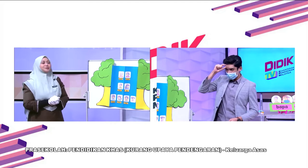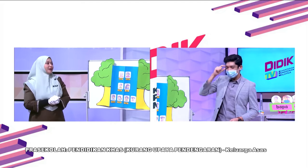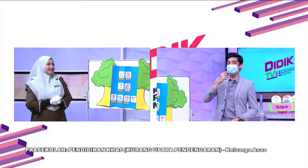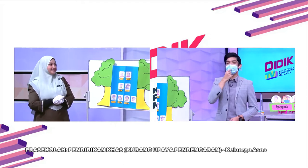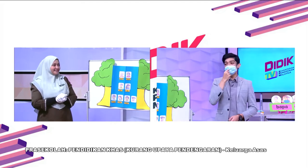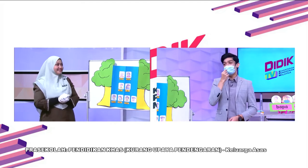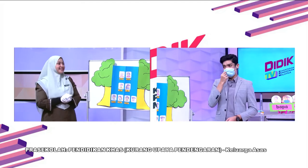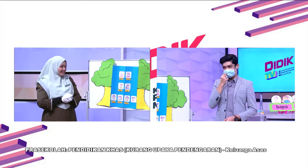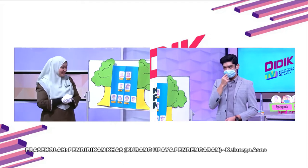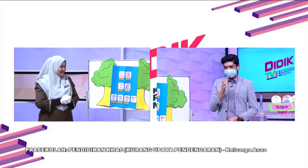Abang